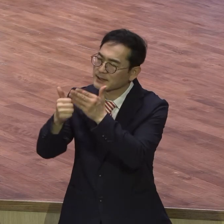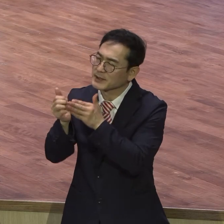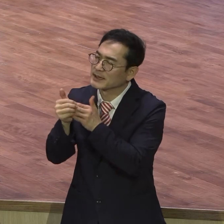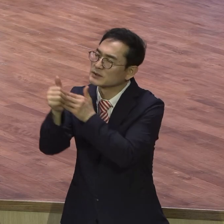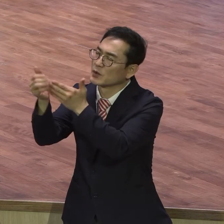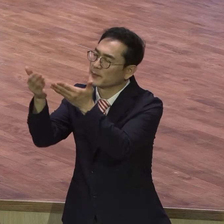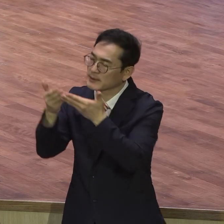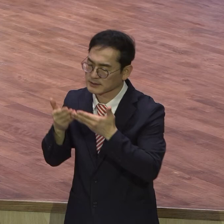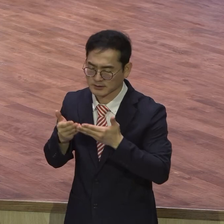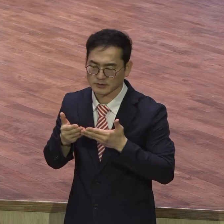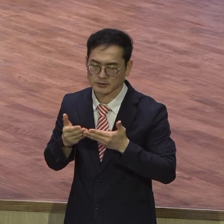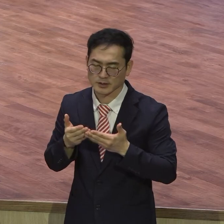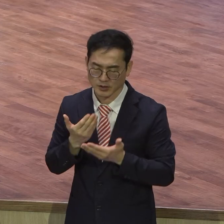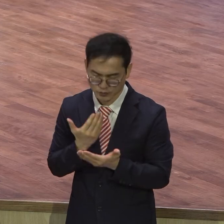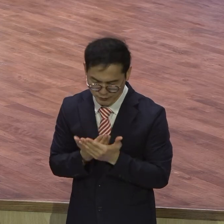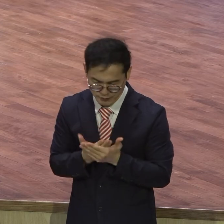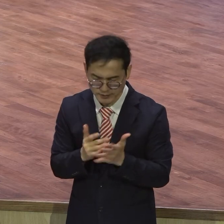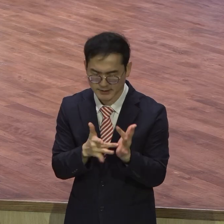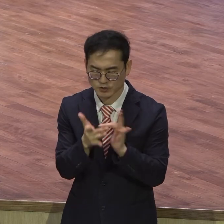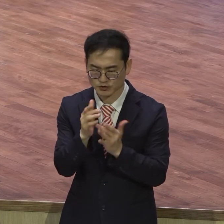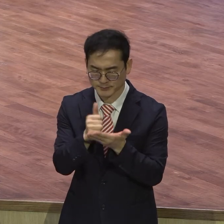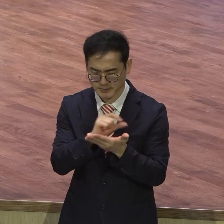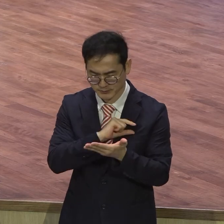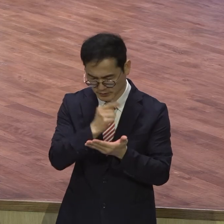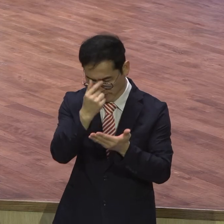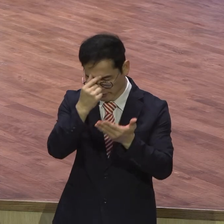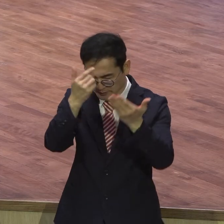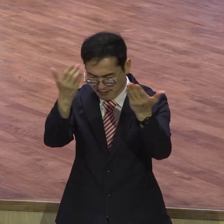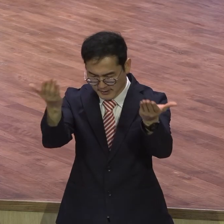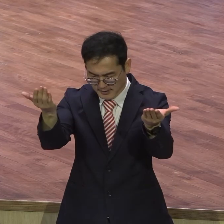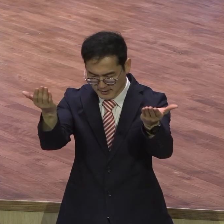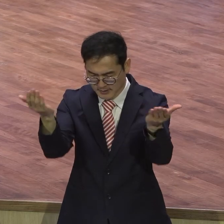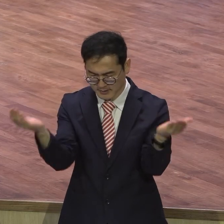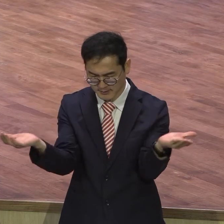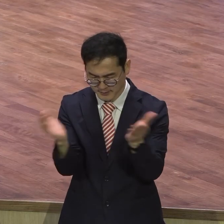예수의 손을 받도록 기도합니다 아멘